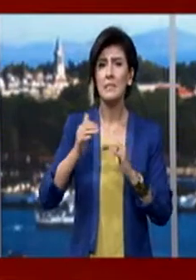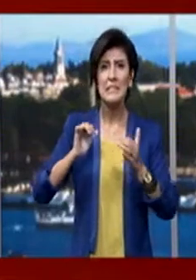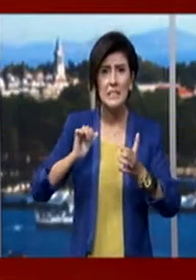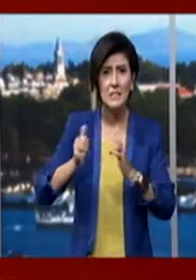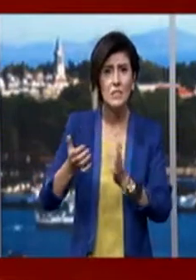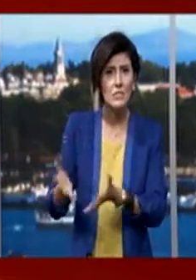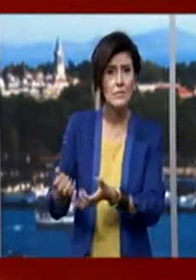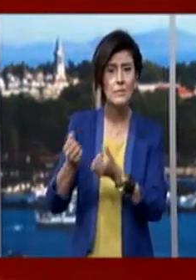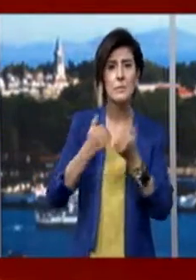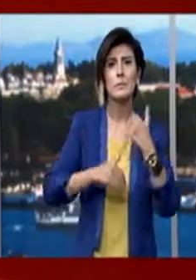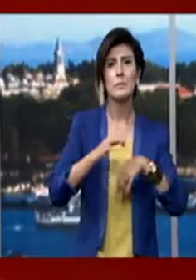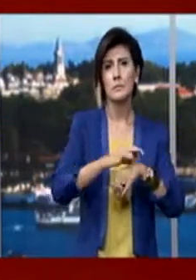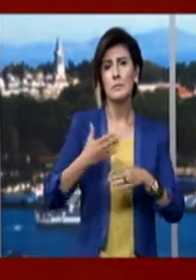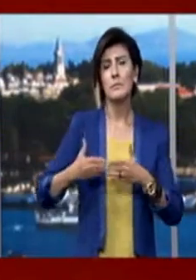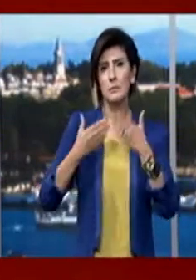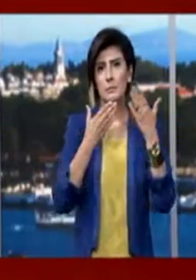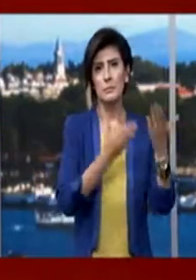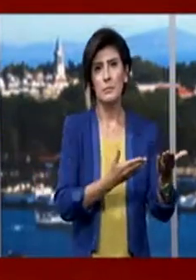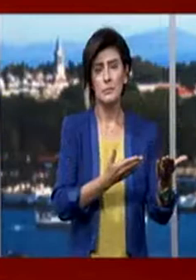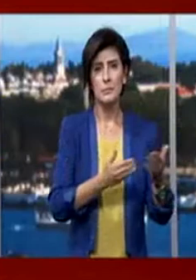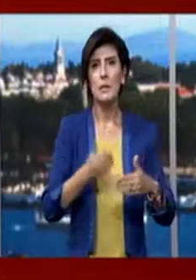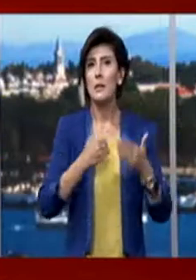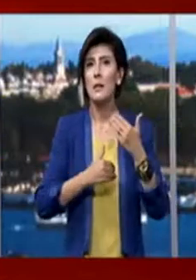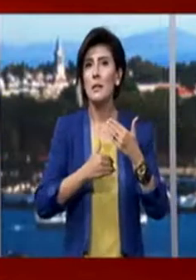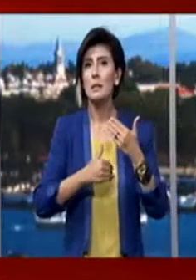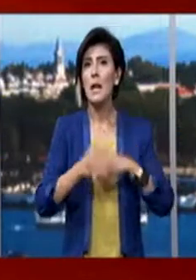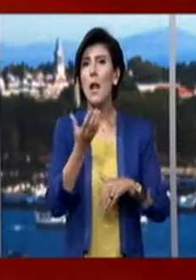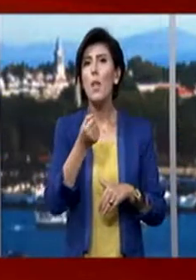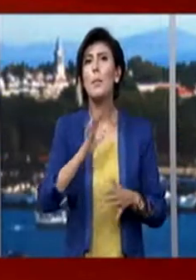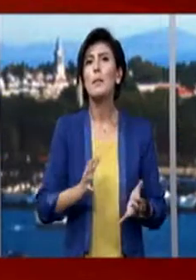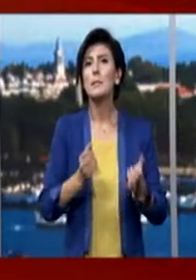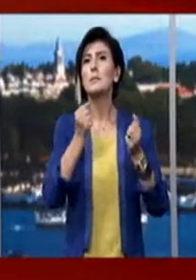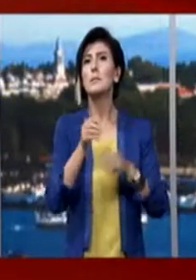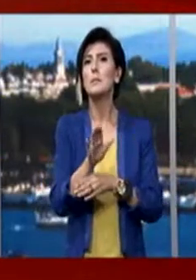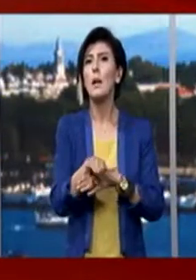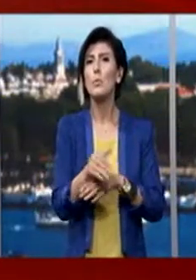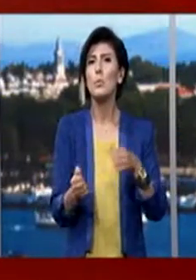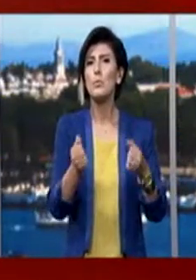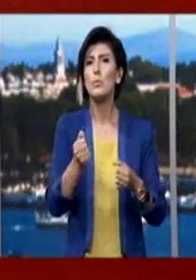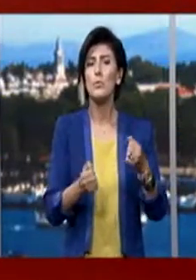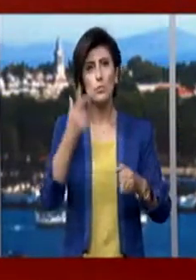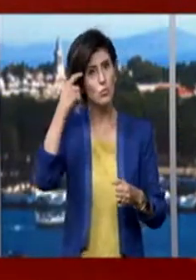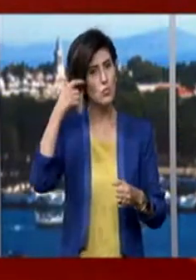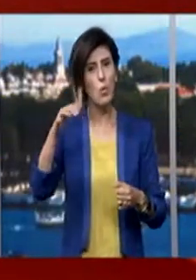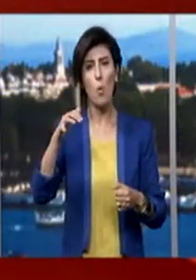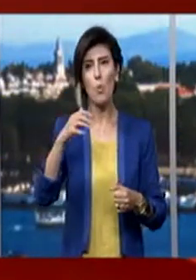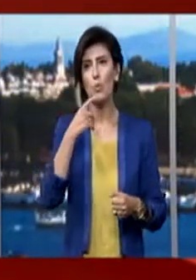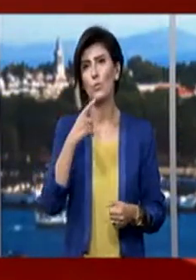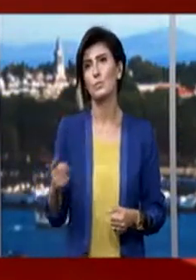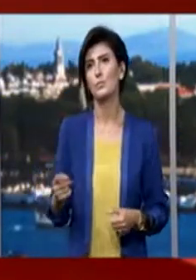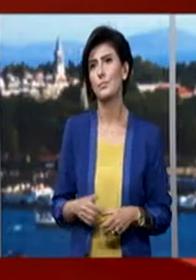sıkıştığı kabinden çıkarılan yaralı hastaneye götürüldü. Kazayı yara almadan atlatan kamyon sürücüsü yaşadığı şoku üzerinden